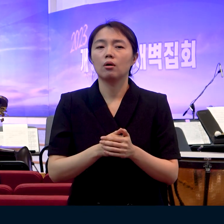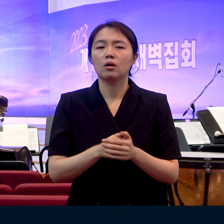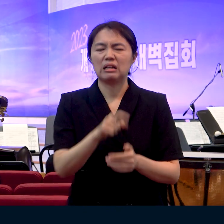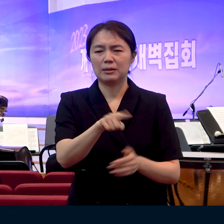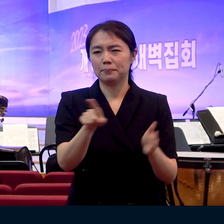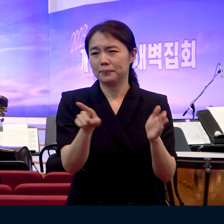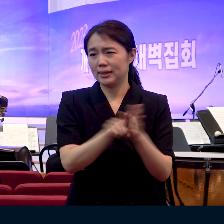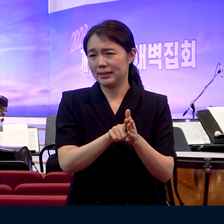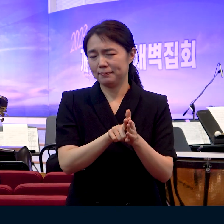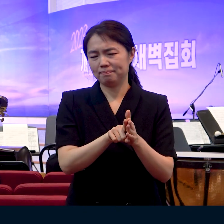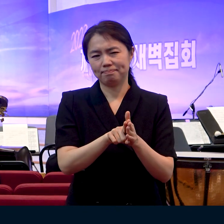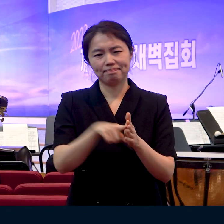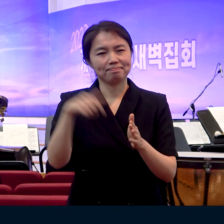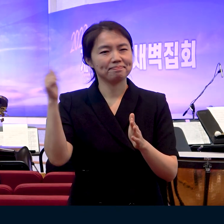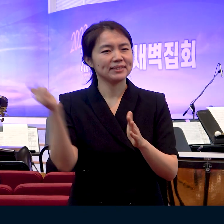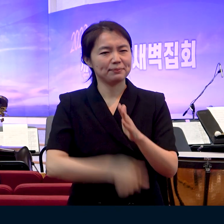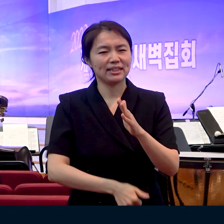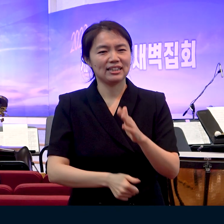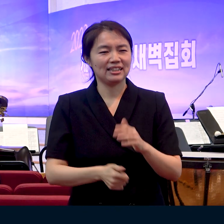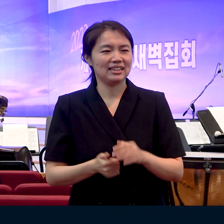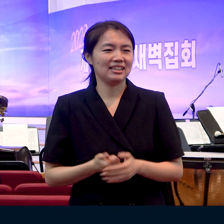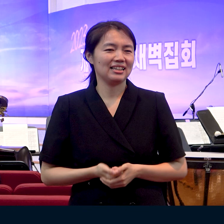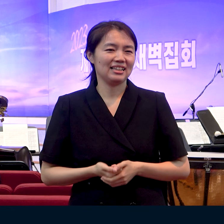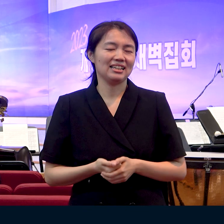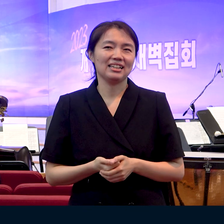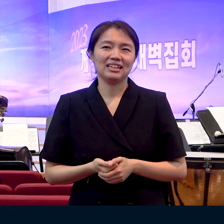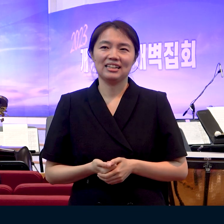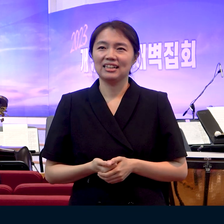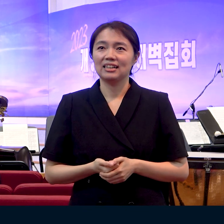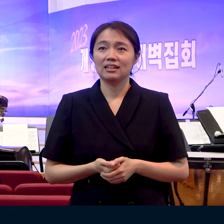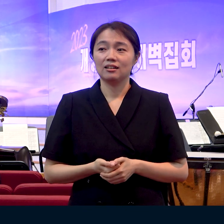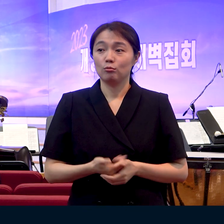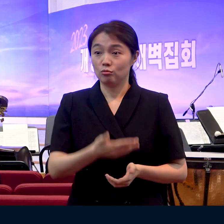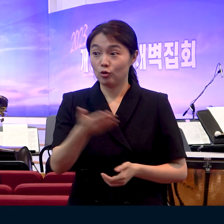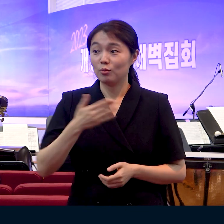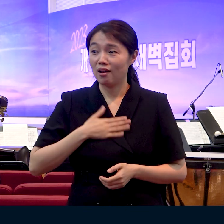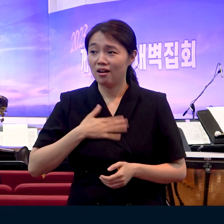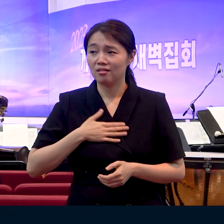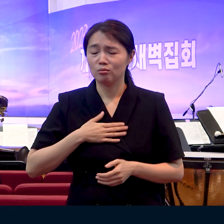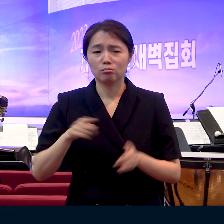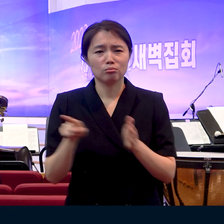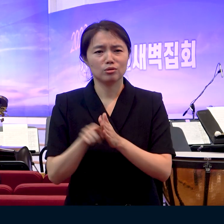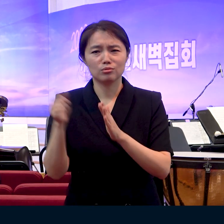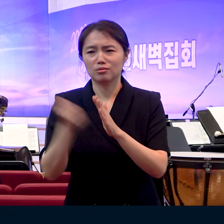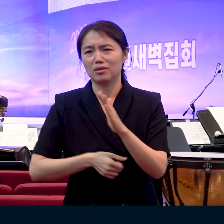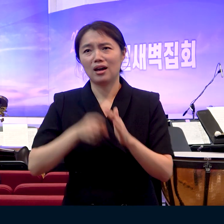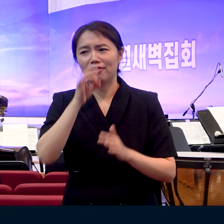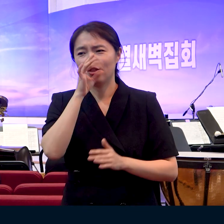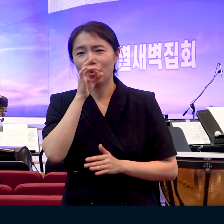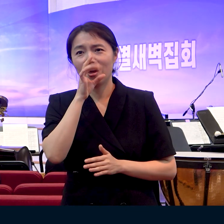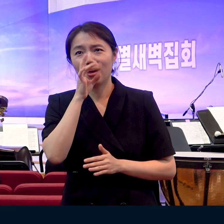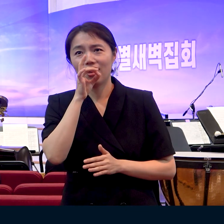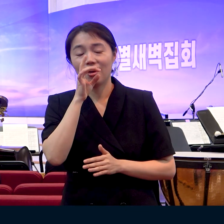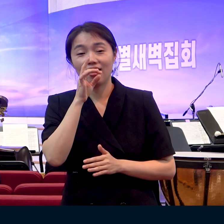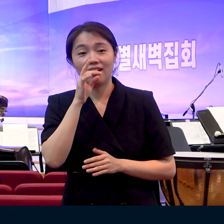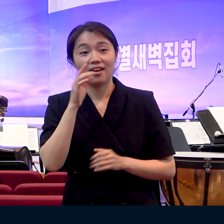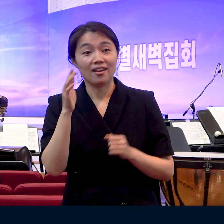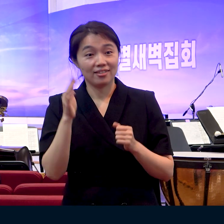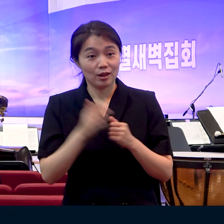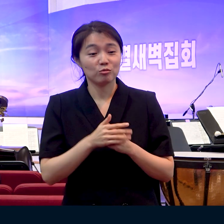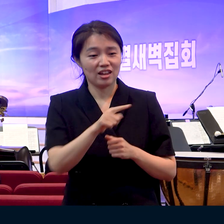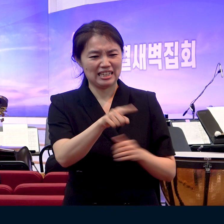그 신앙은 실패했다. 근데 여러분 아시죠? 신앙은 실패할 수 없죠. 그러니까 그